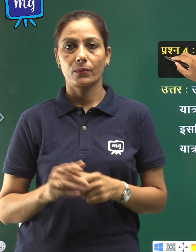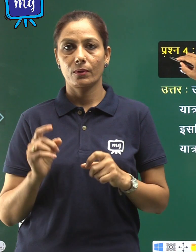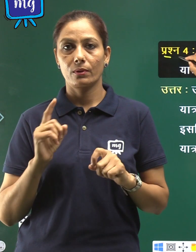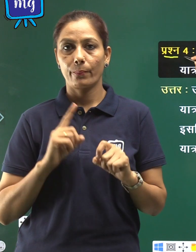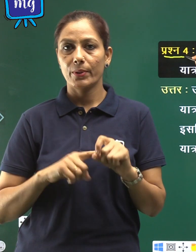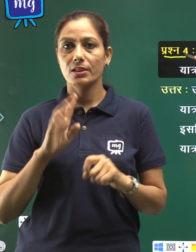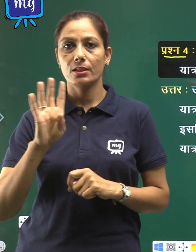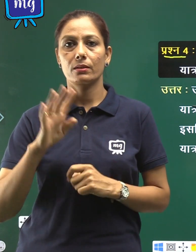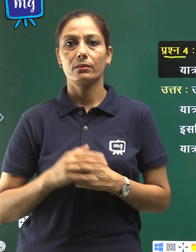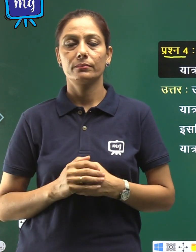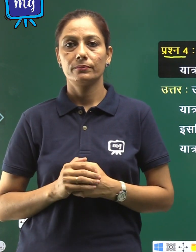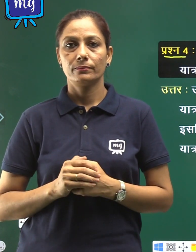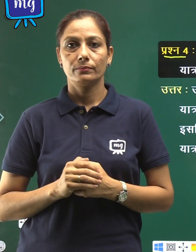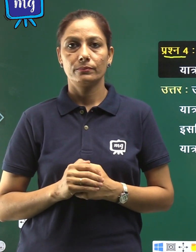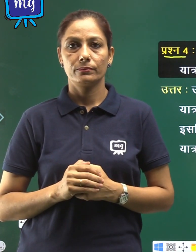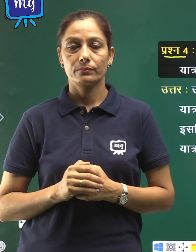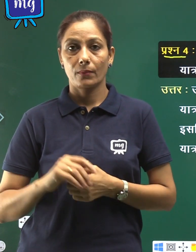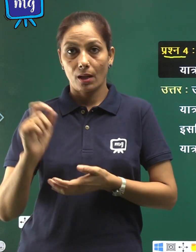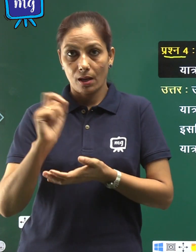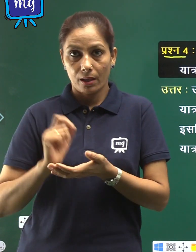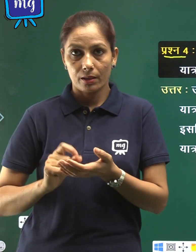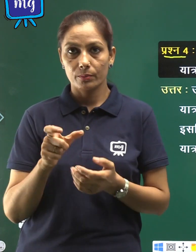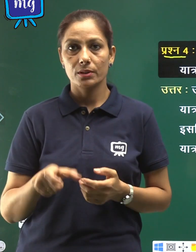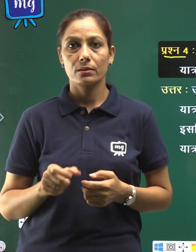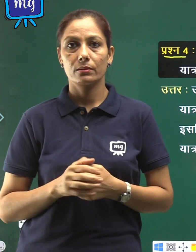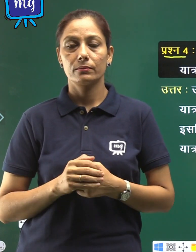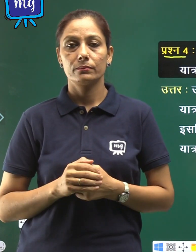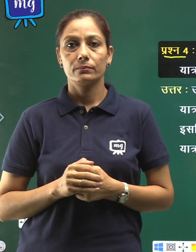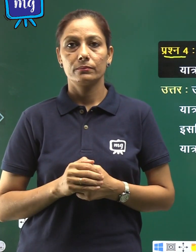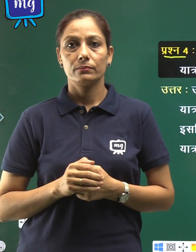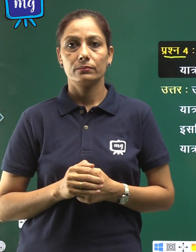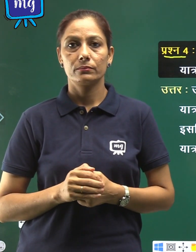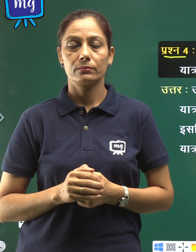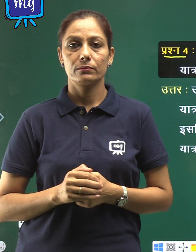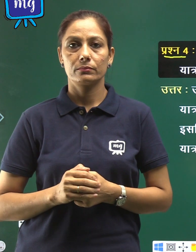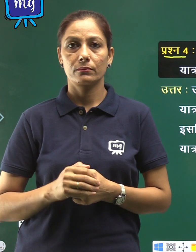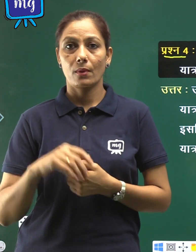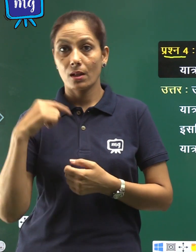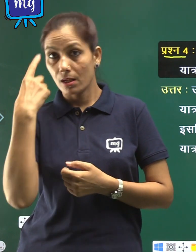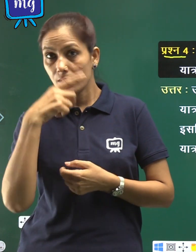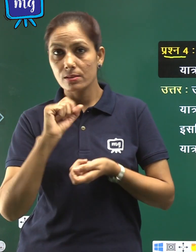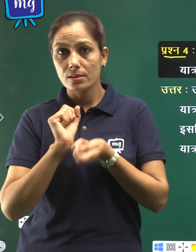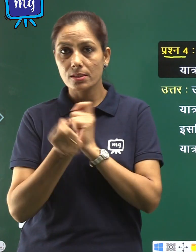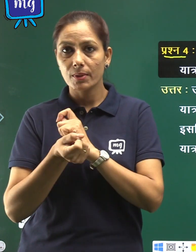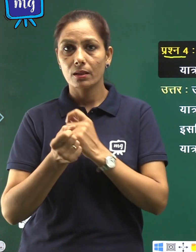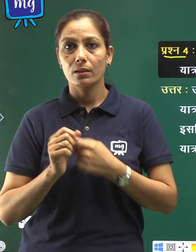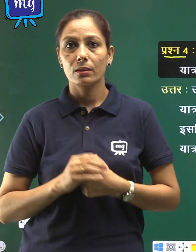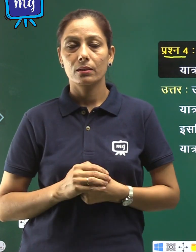प्रश्न 4 ऊ इस लेखक को छद्म वेश बनाकर